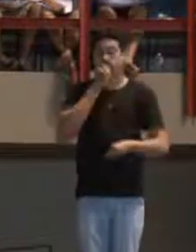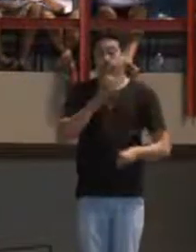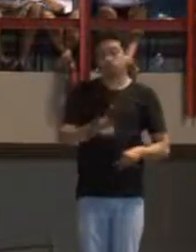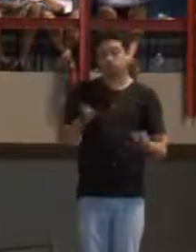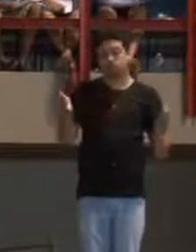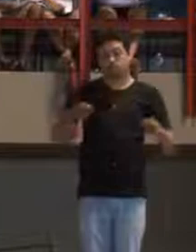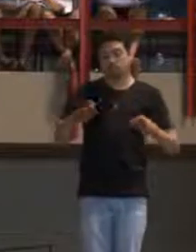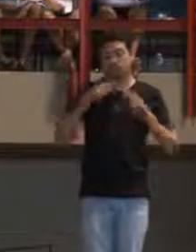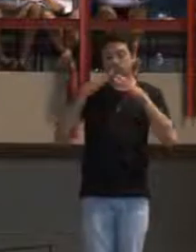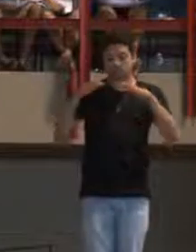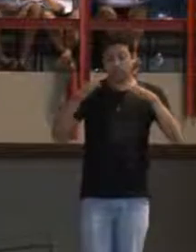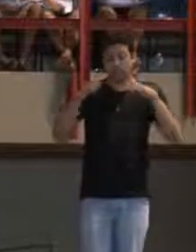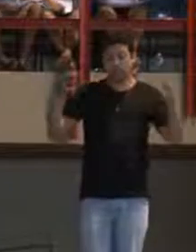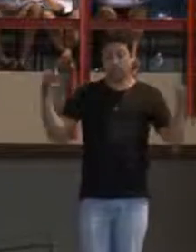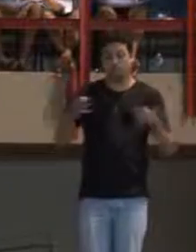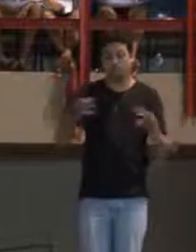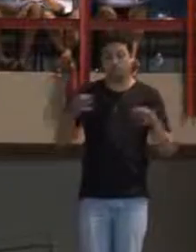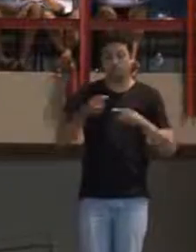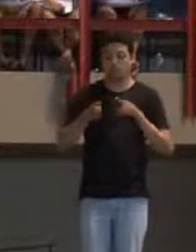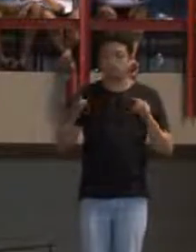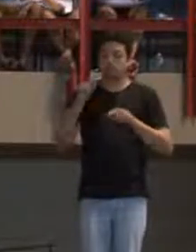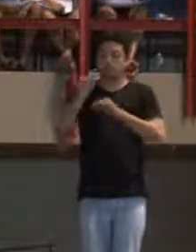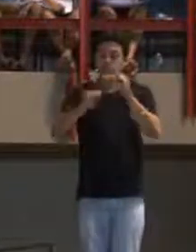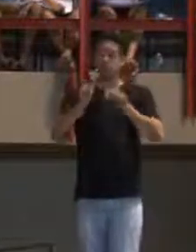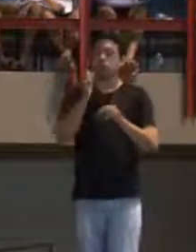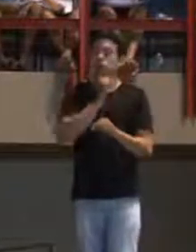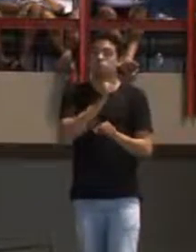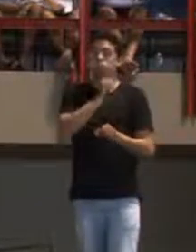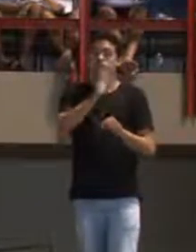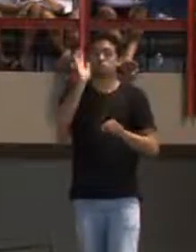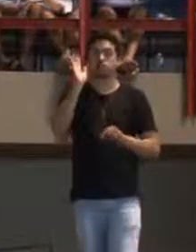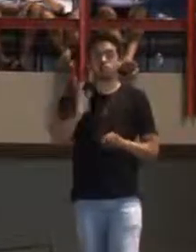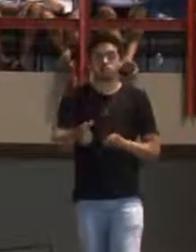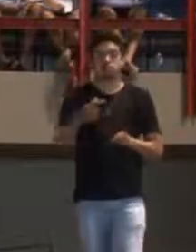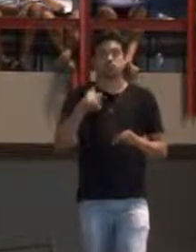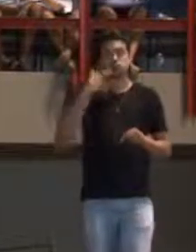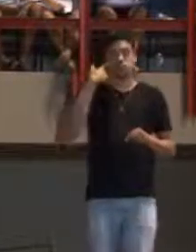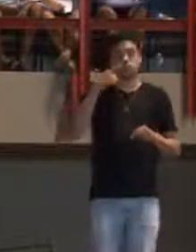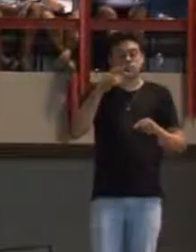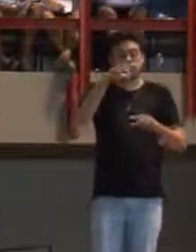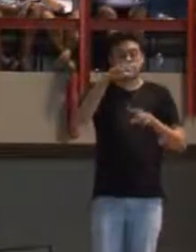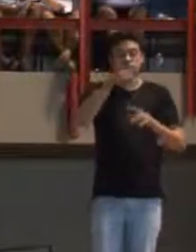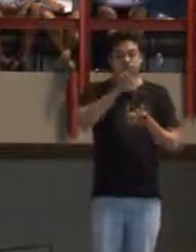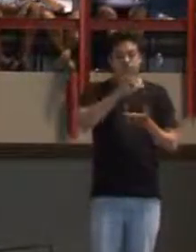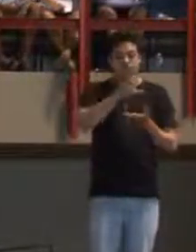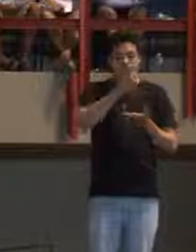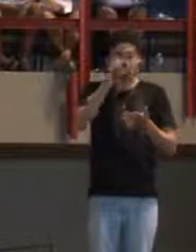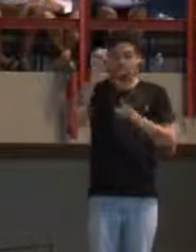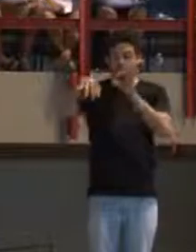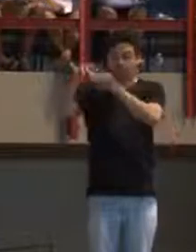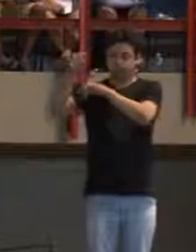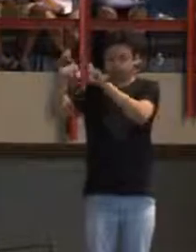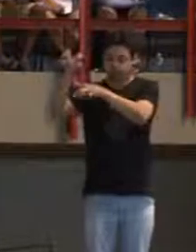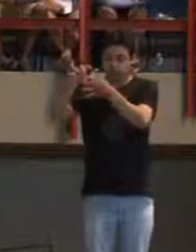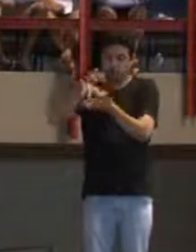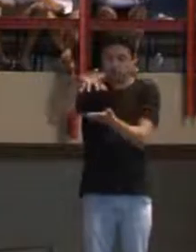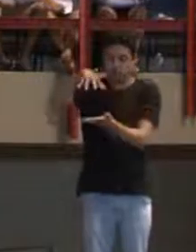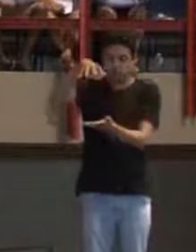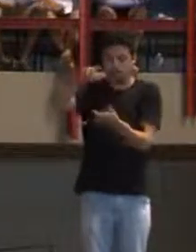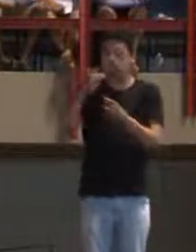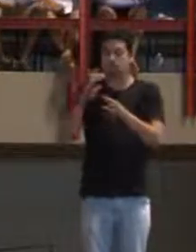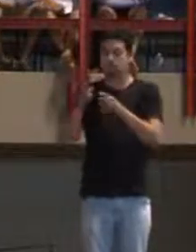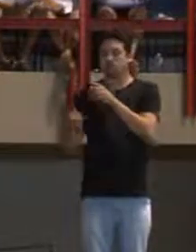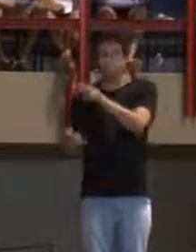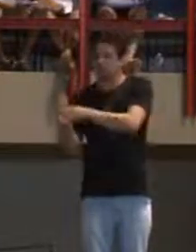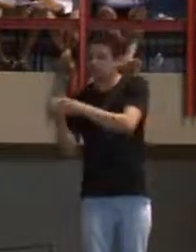tá? Ambientalmente perfeito. Porque aí a gente vai utilizar aquilo que a gente despreza, que a gente descarta, que é o lixo, para